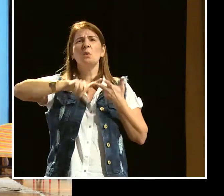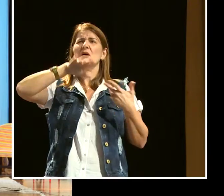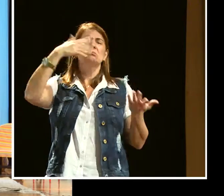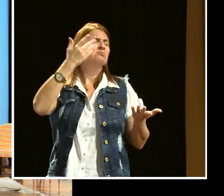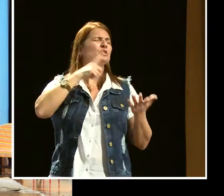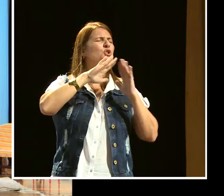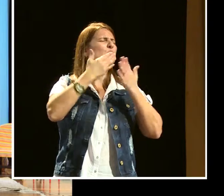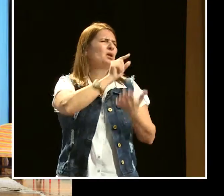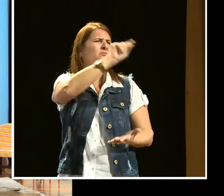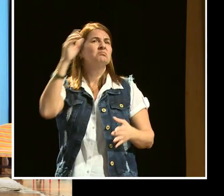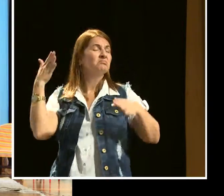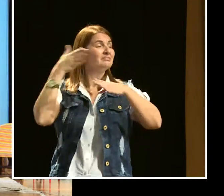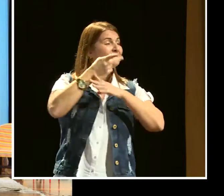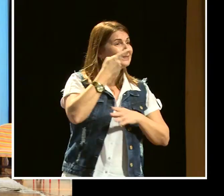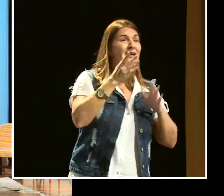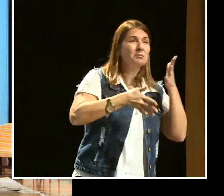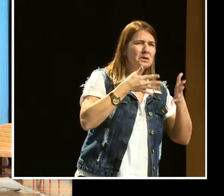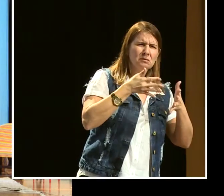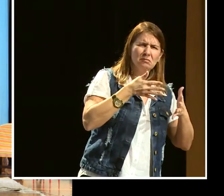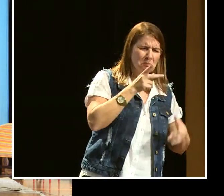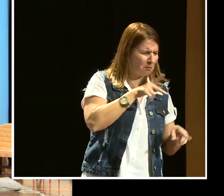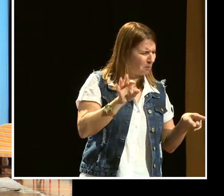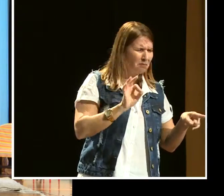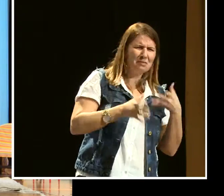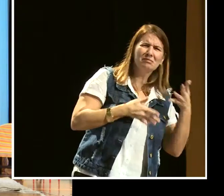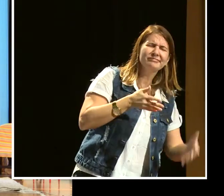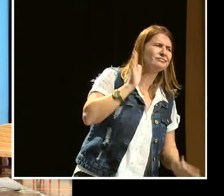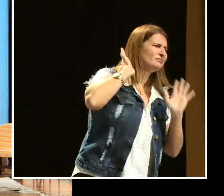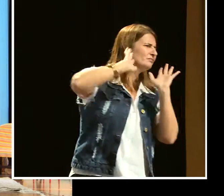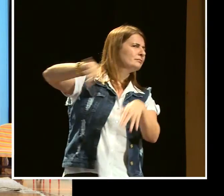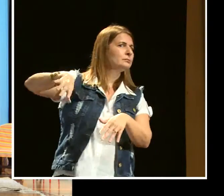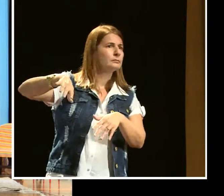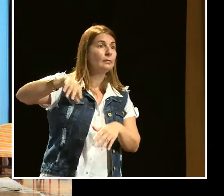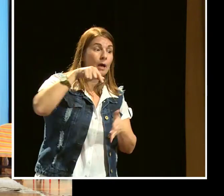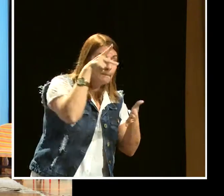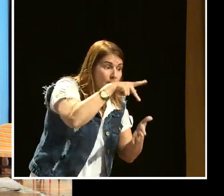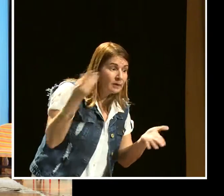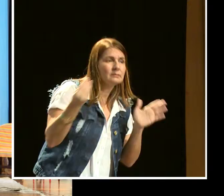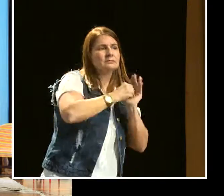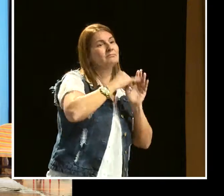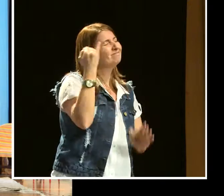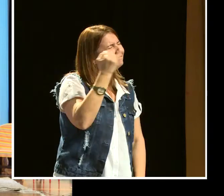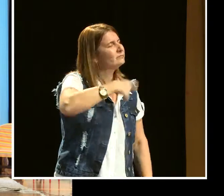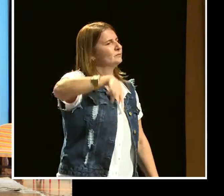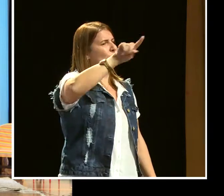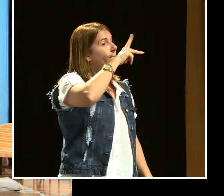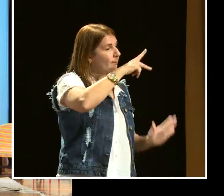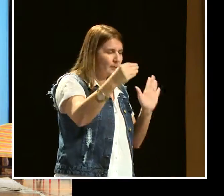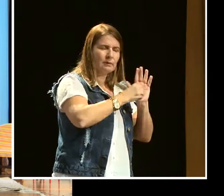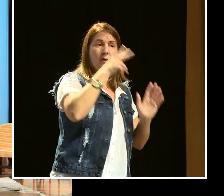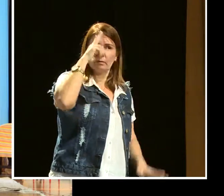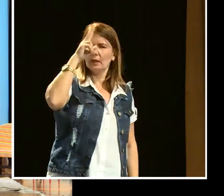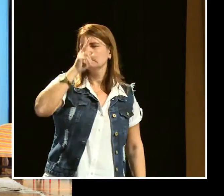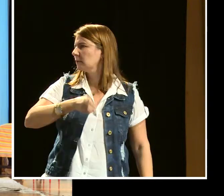ser trabalhado. Isso em qualquer escola, municipal, estadual. Se não tem, é importantíssimo